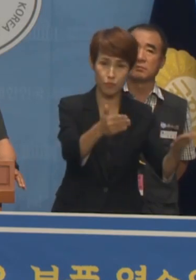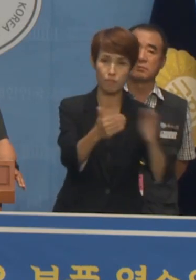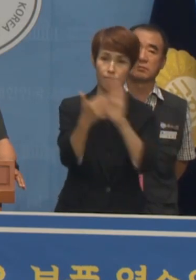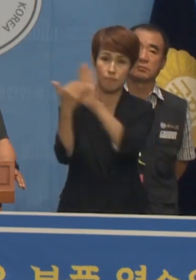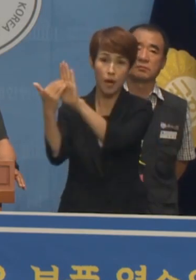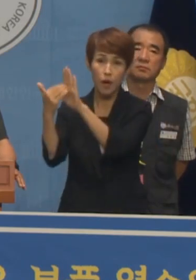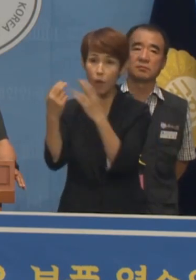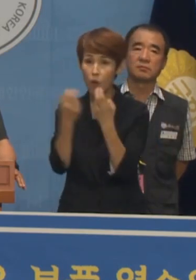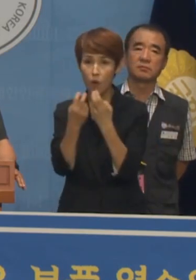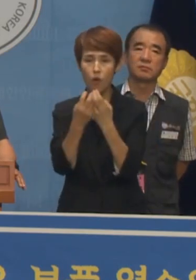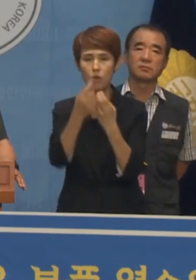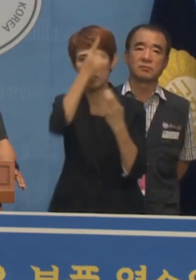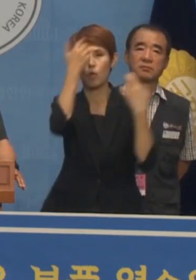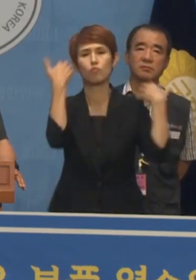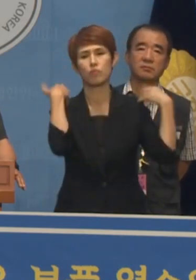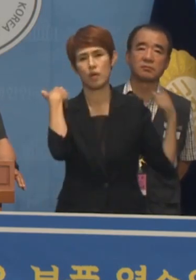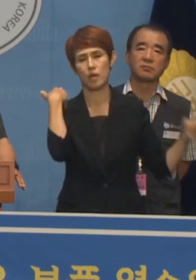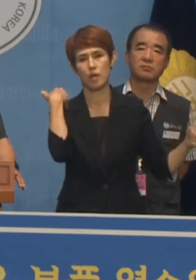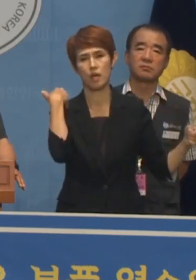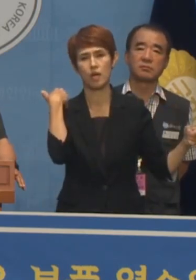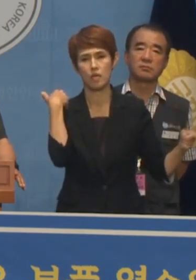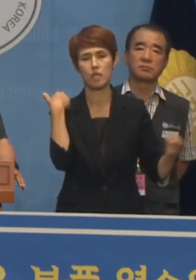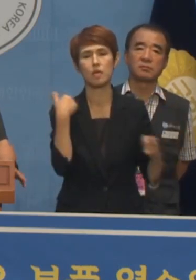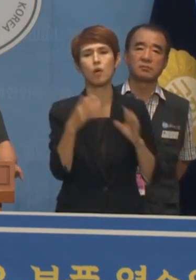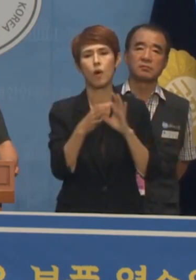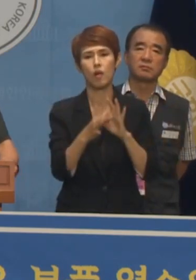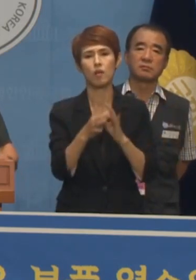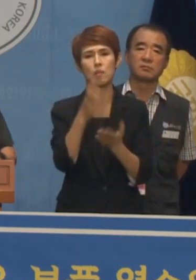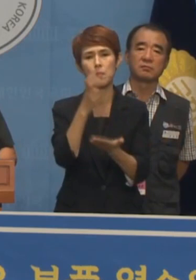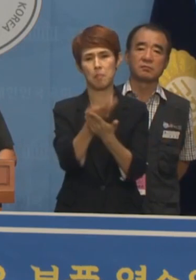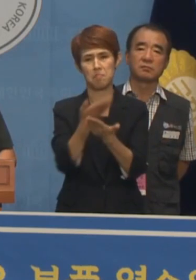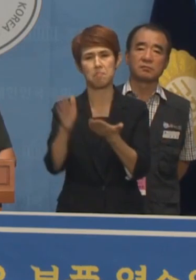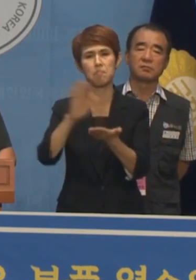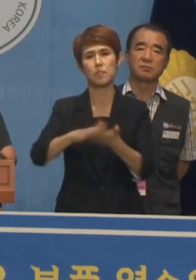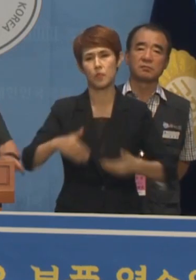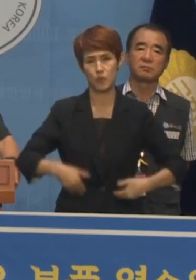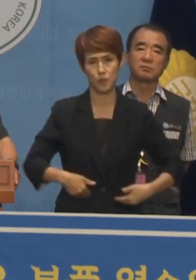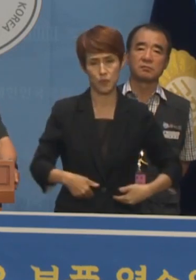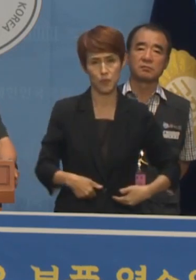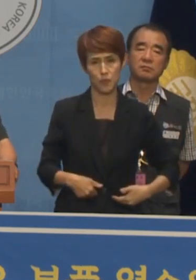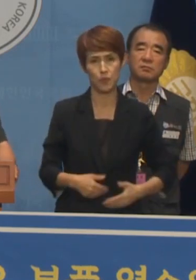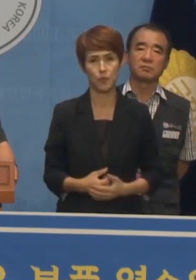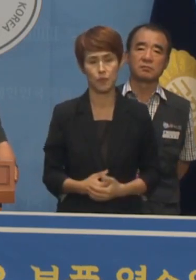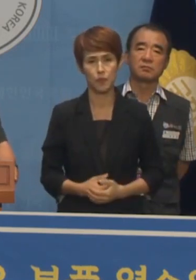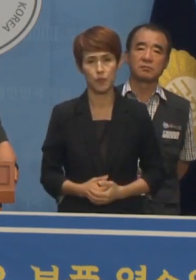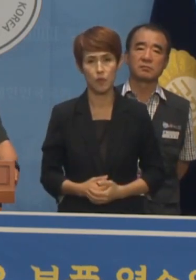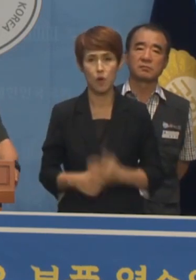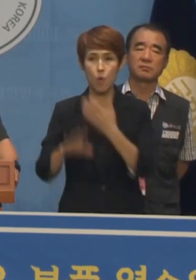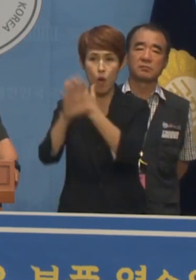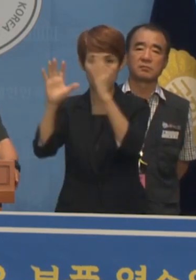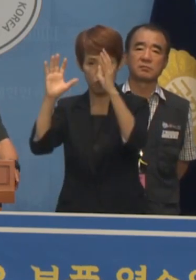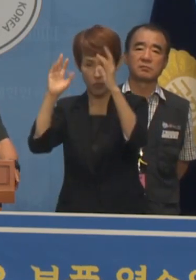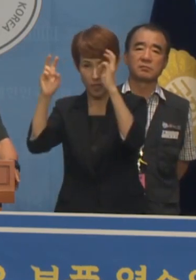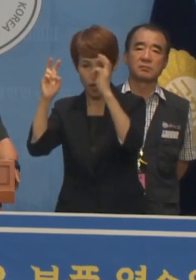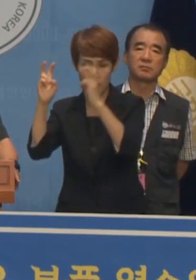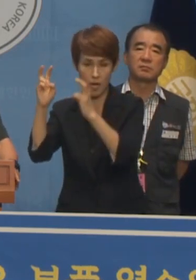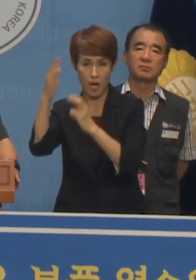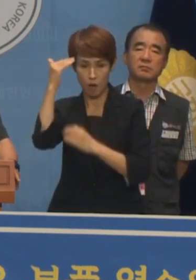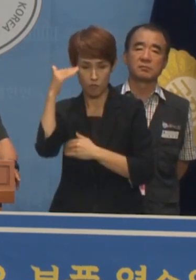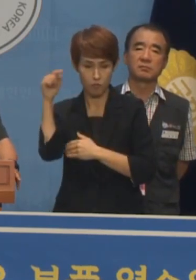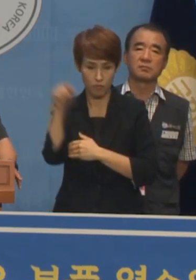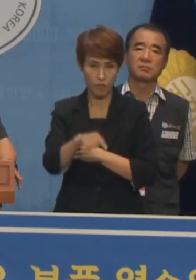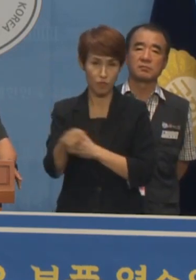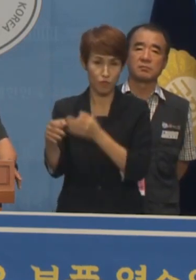정부가 먹튀방지법 개정을 필요하다고 저는 보고 있습니다. 특히 이제 외투자본